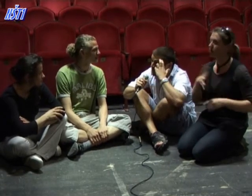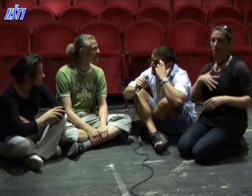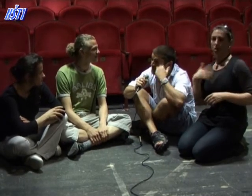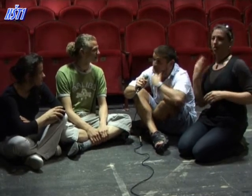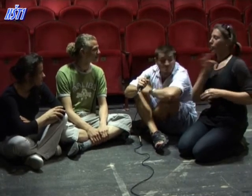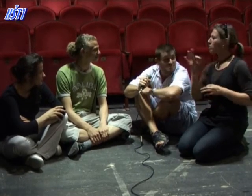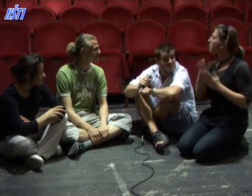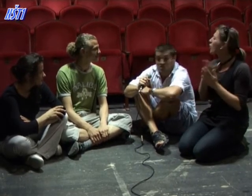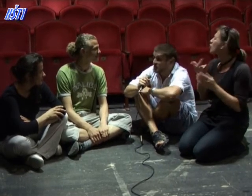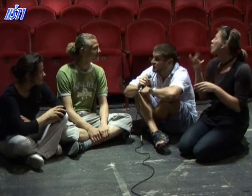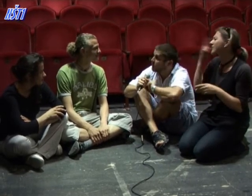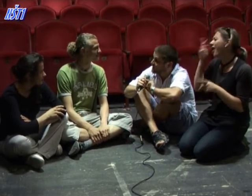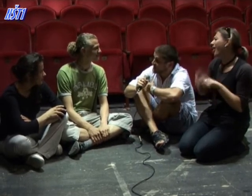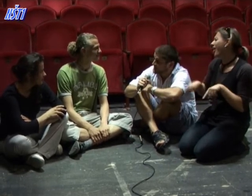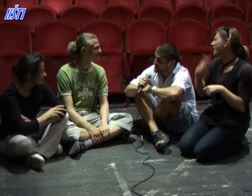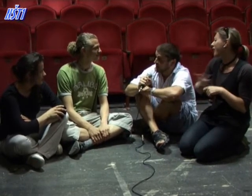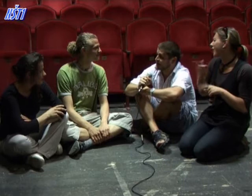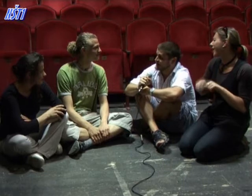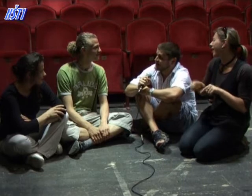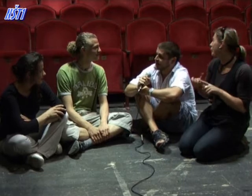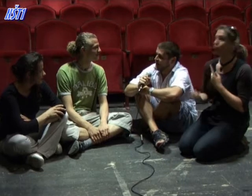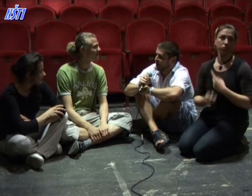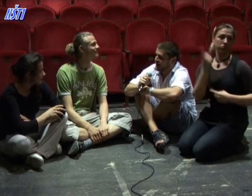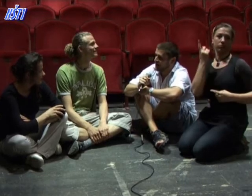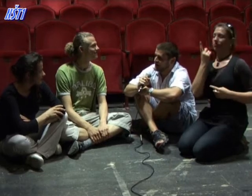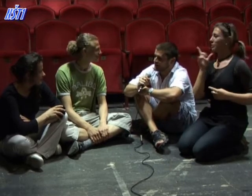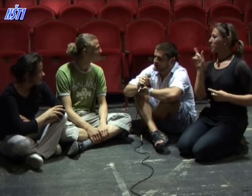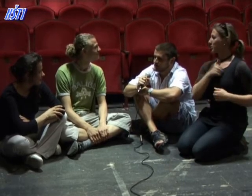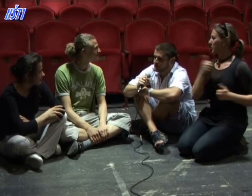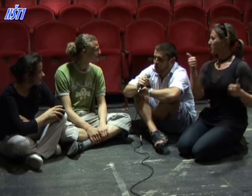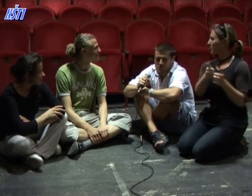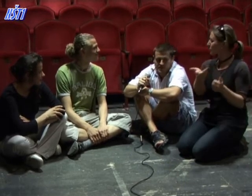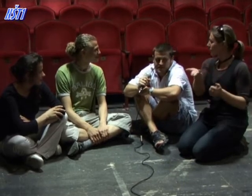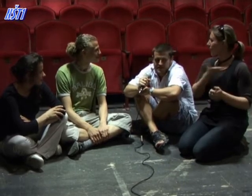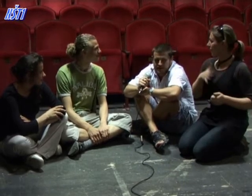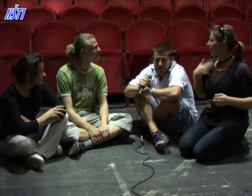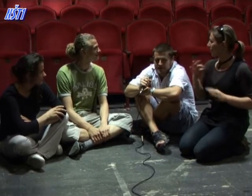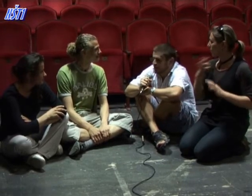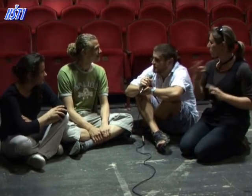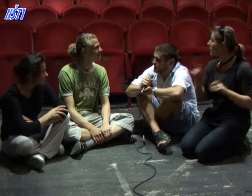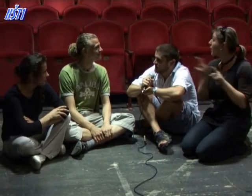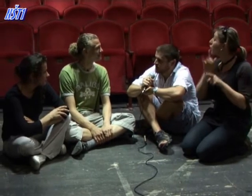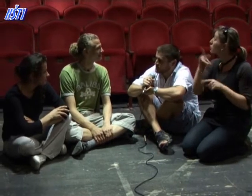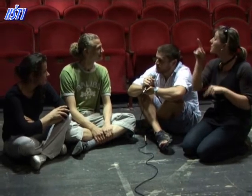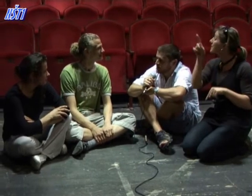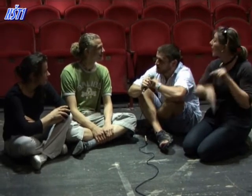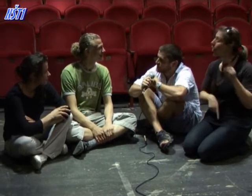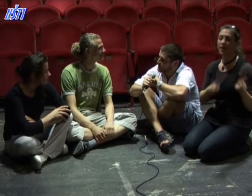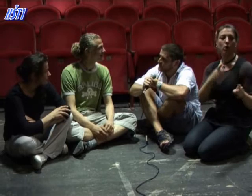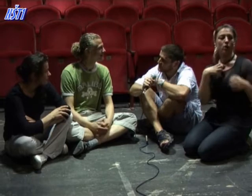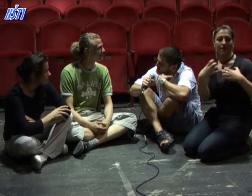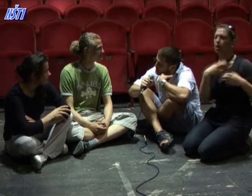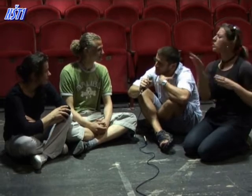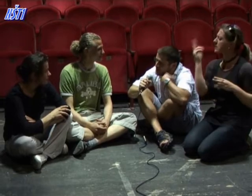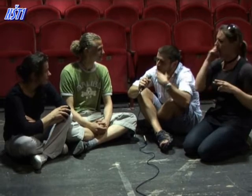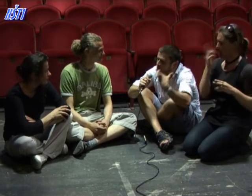těch 2 letech strašný obohacení té hry. A občas se tam i stane, že ta hra nebo ty